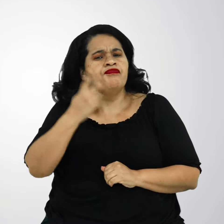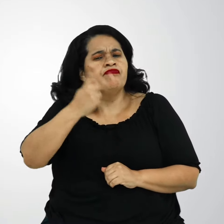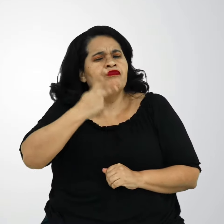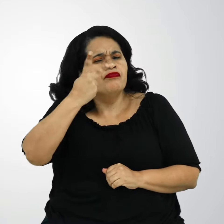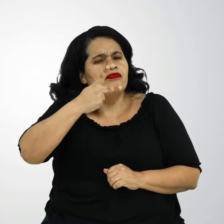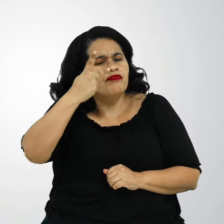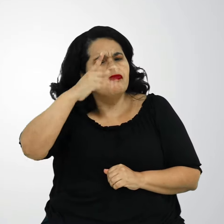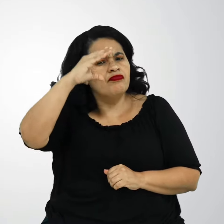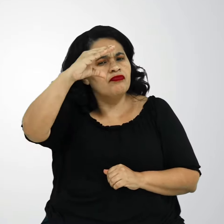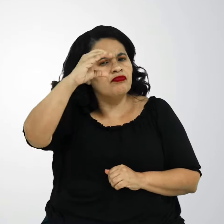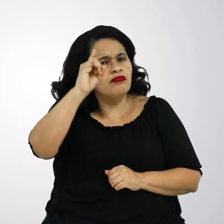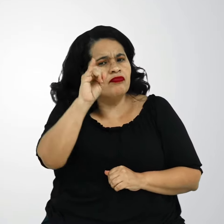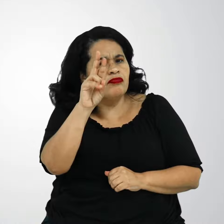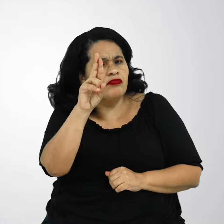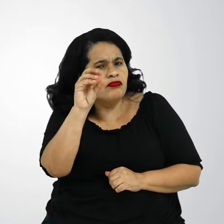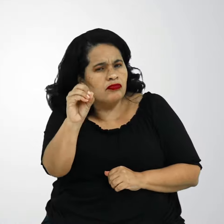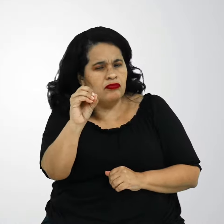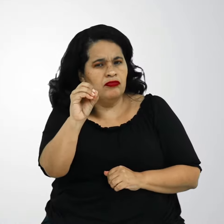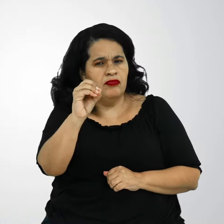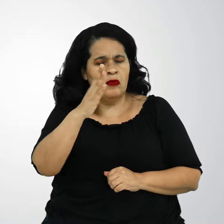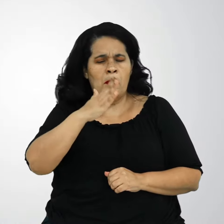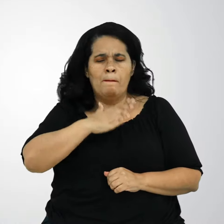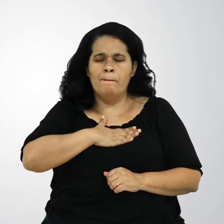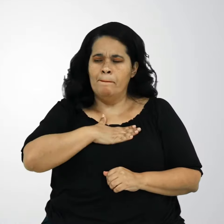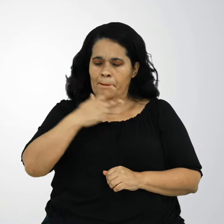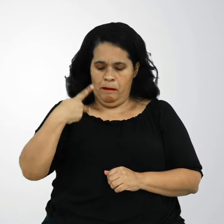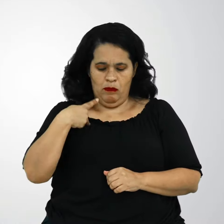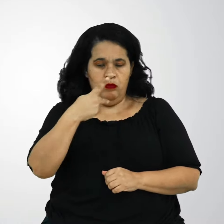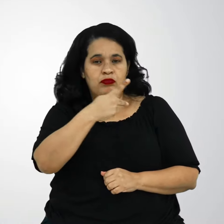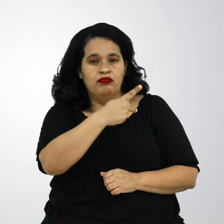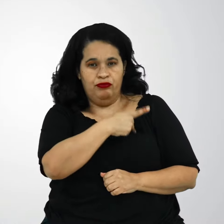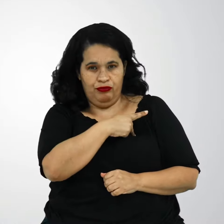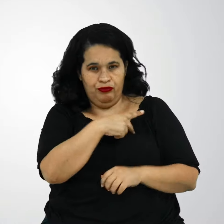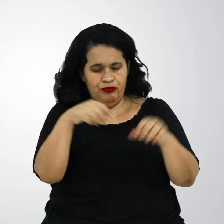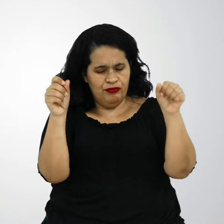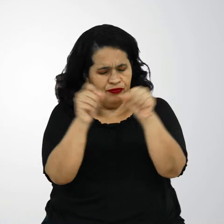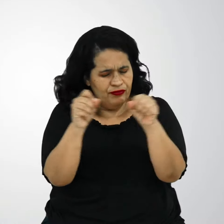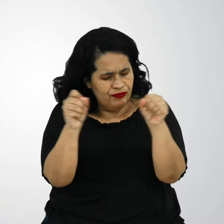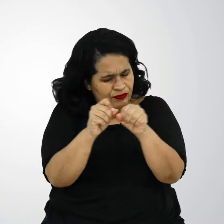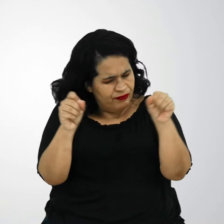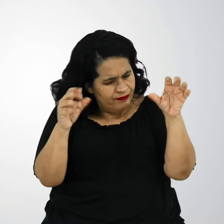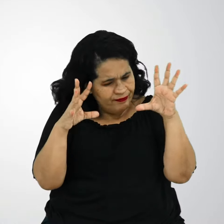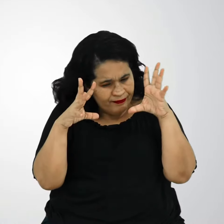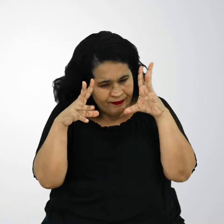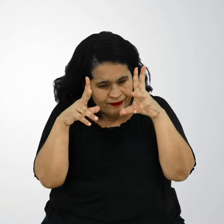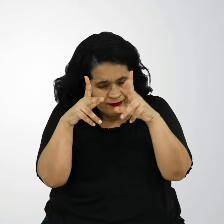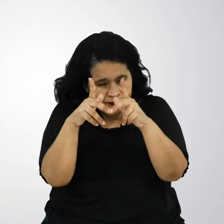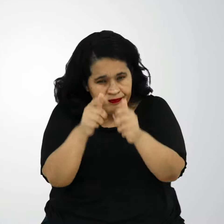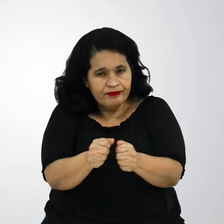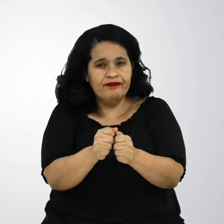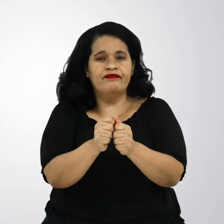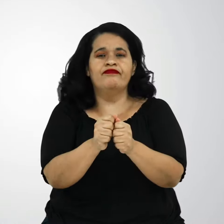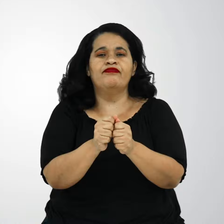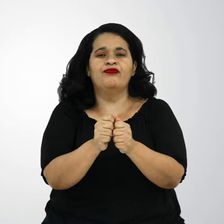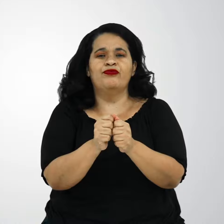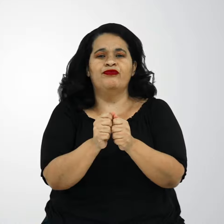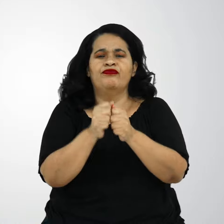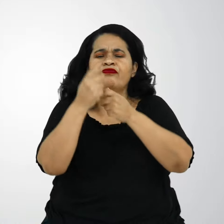Ciro, ele é o meu pastor, ele realizará tudo o que me agrada, ele dirá